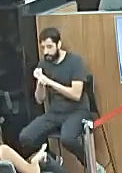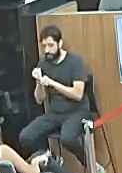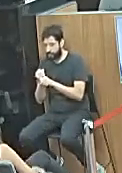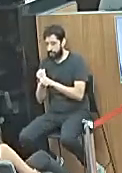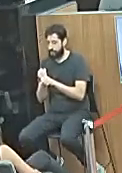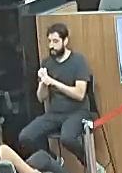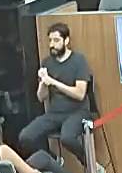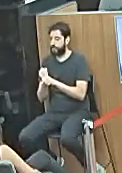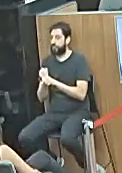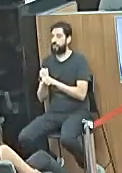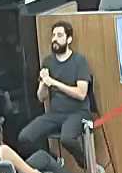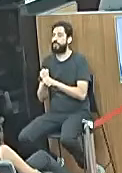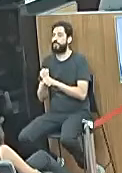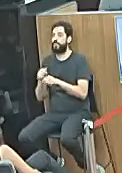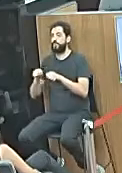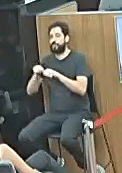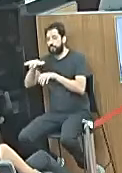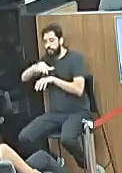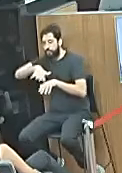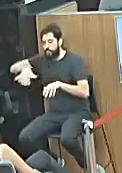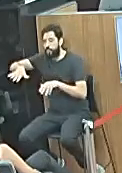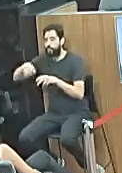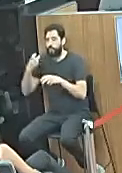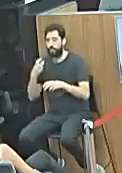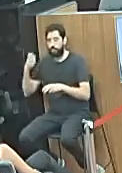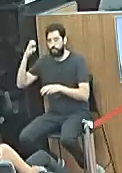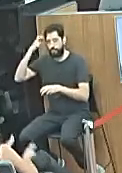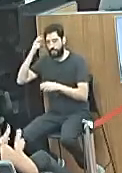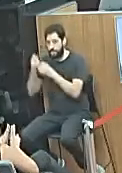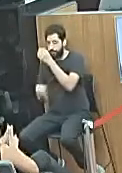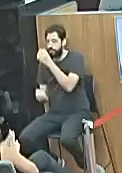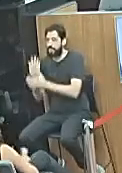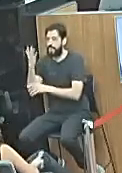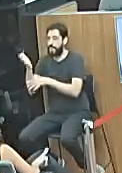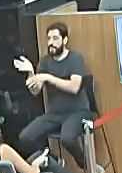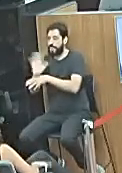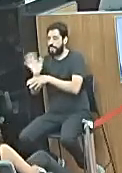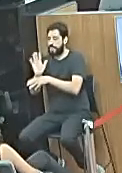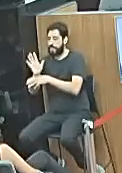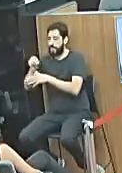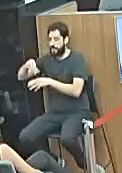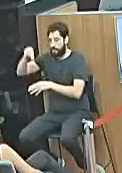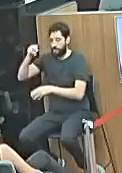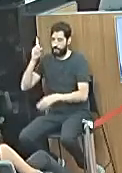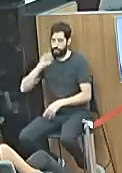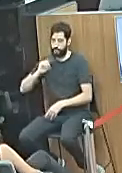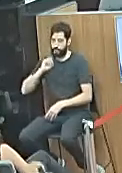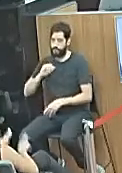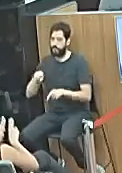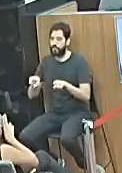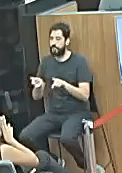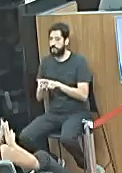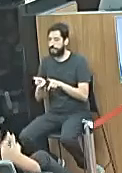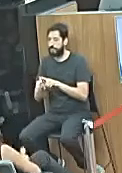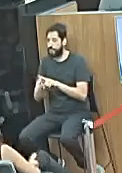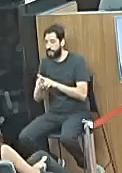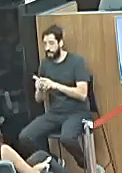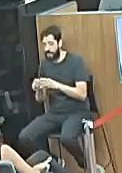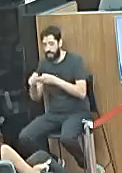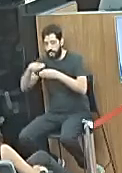norte de minas implantar oscile norte de minas intinerante ea incubadora de projetos